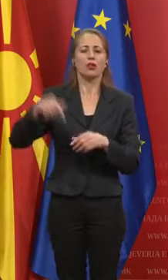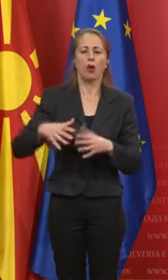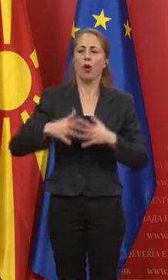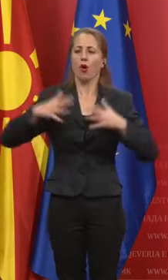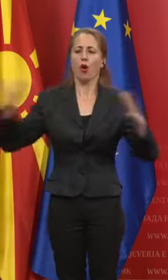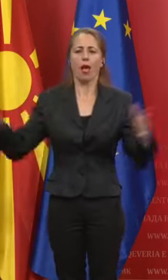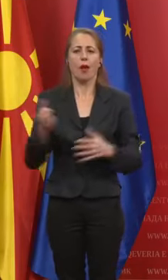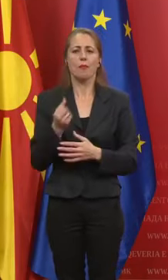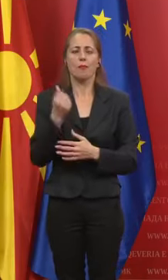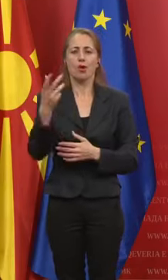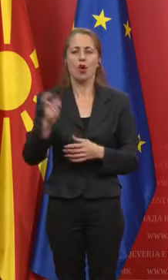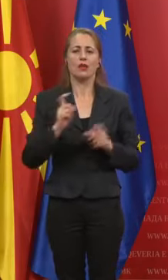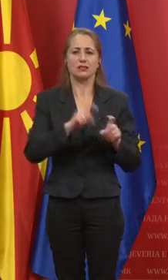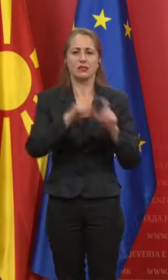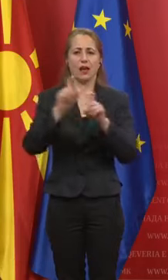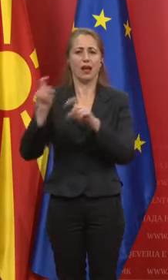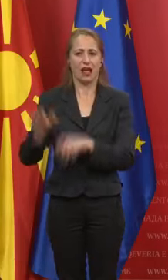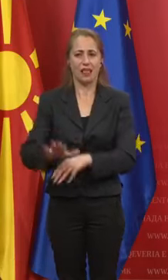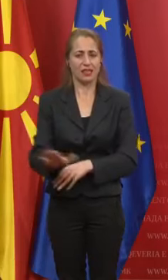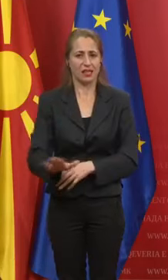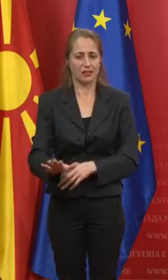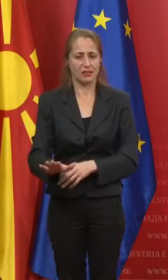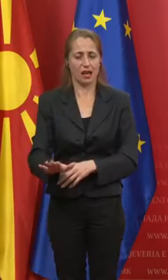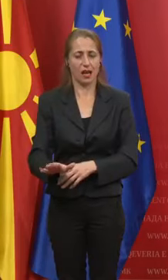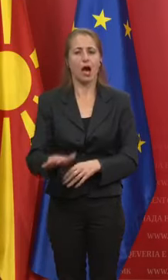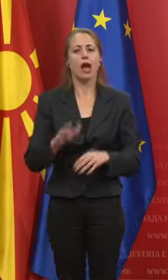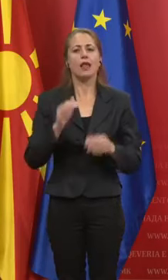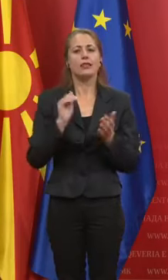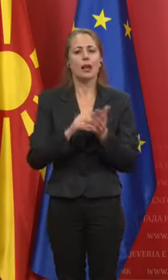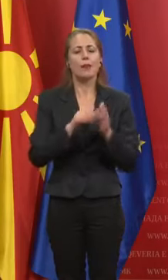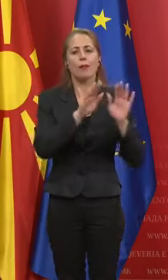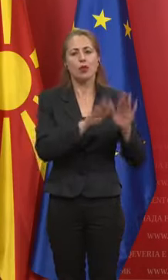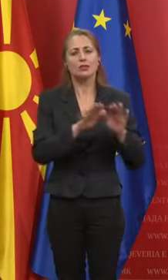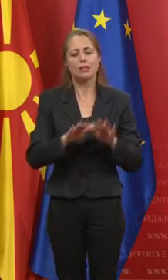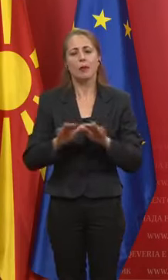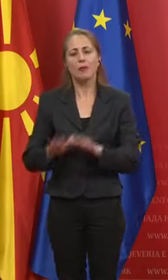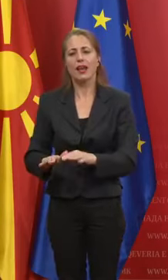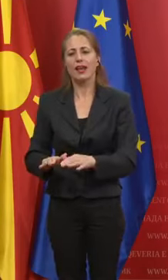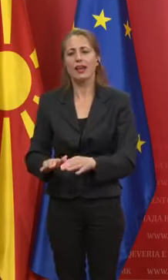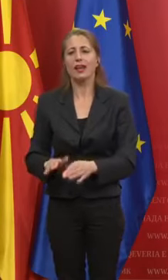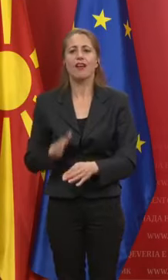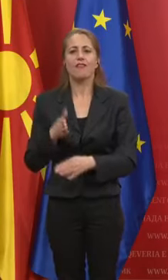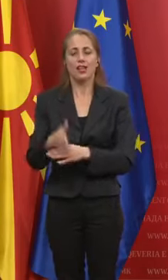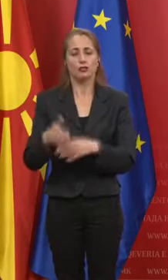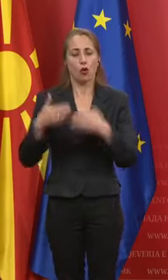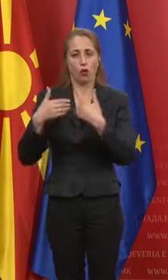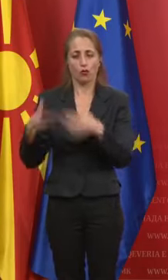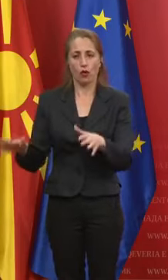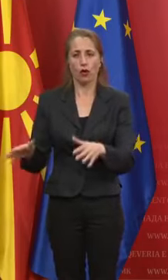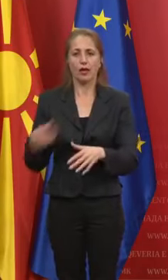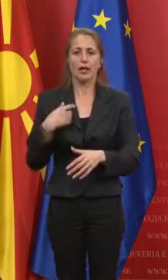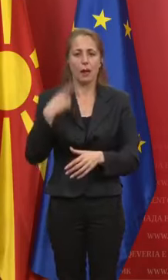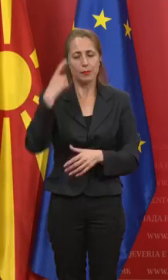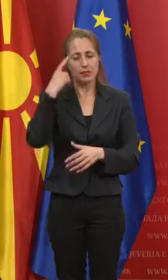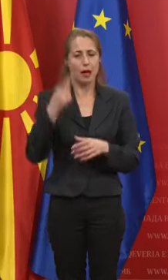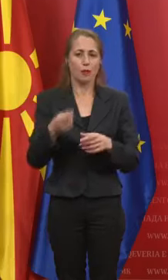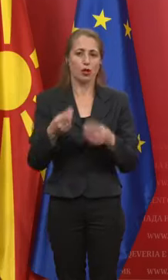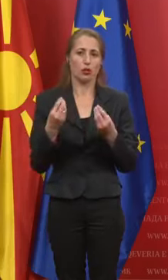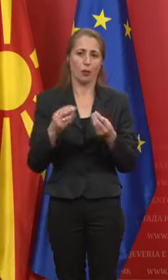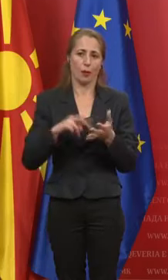зголемен број на заболени деца. Постепениот влез отворање е нешто што сметаме дека е добра стратегија.